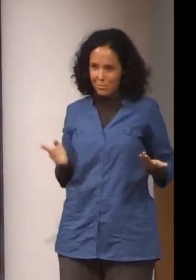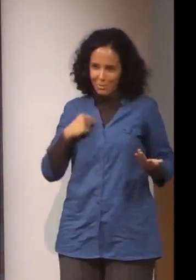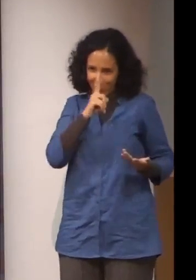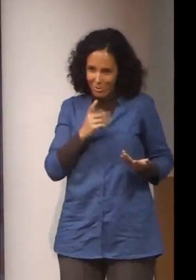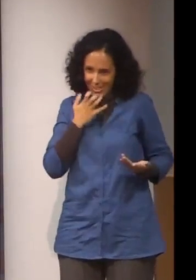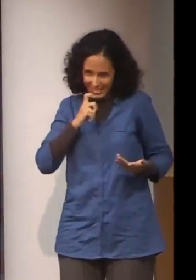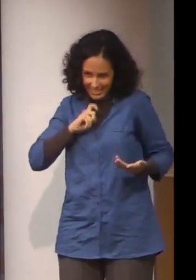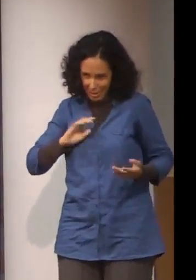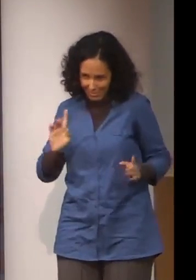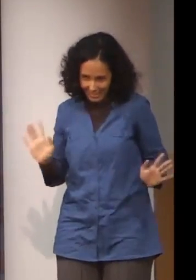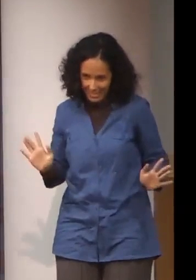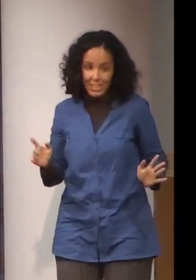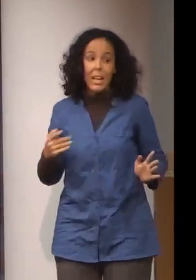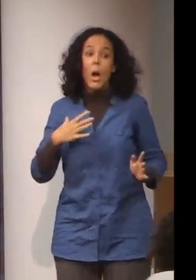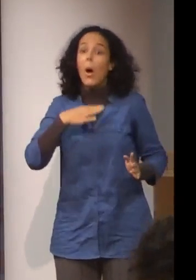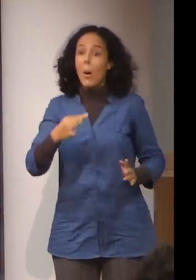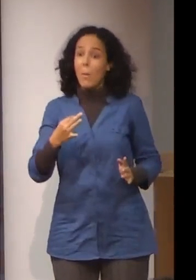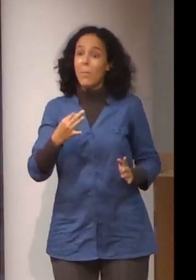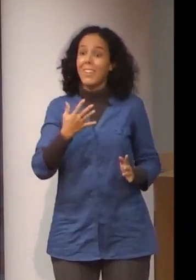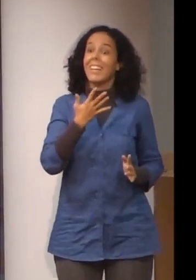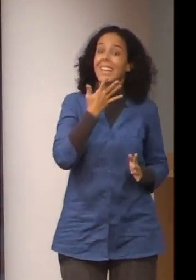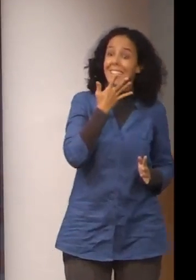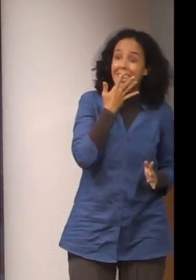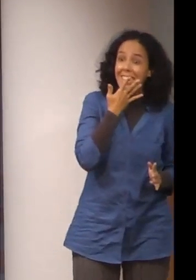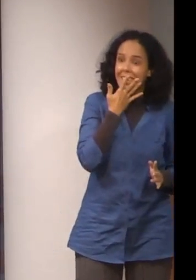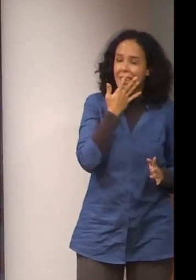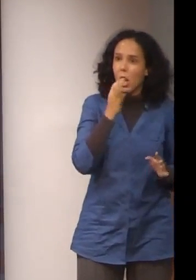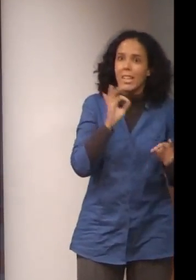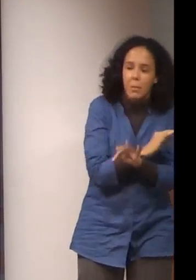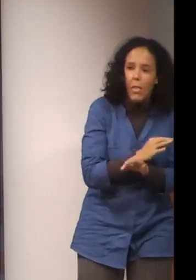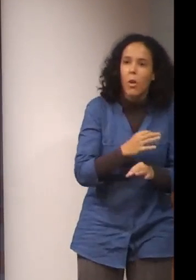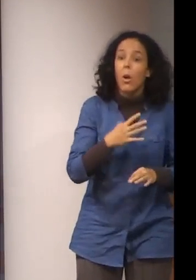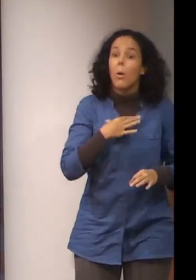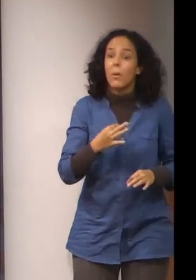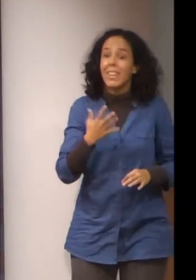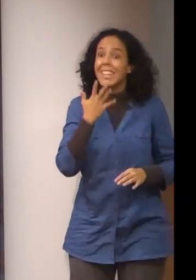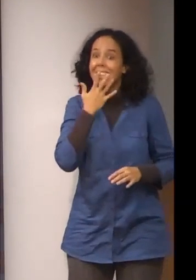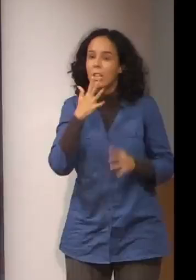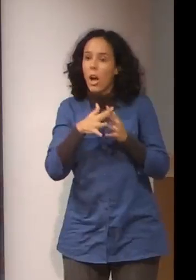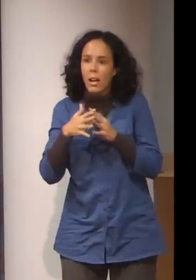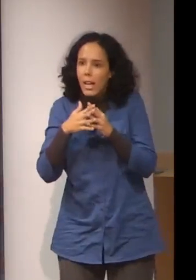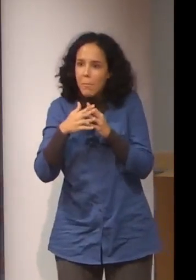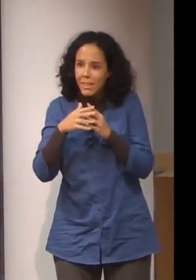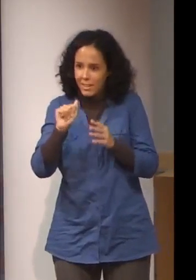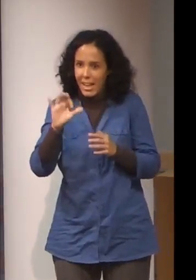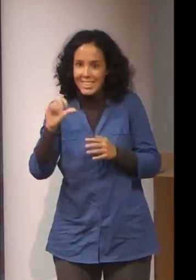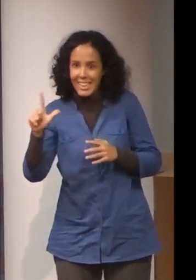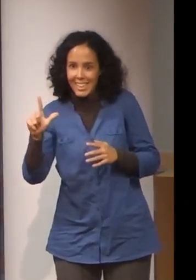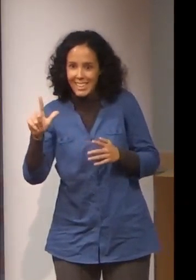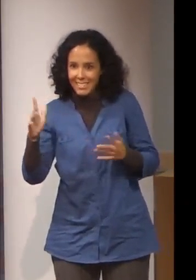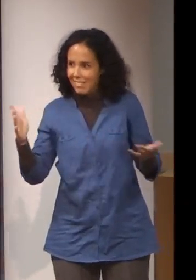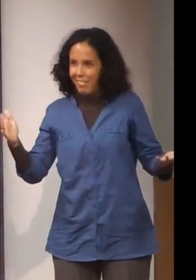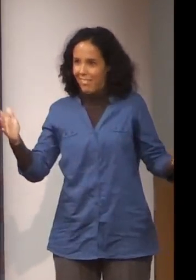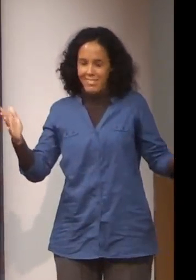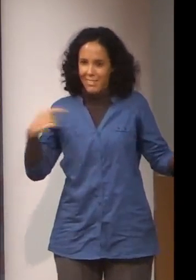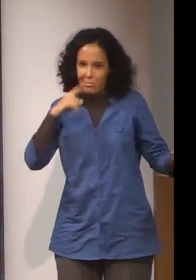Yo signo, pero es responsabilidad vuestra el entenderme y el avisarme. Puedo utilizar signos equívocos o a lo